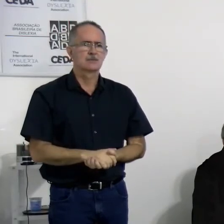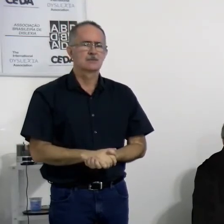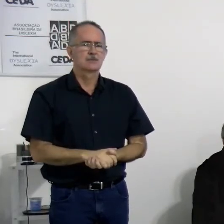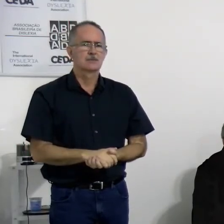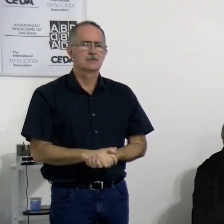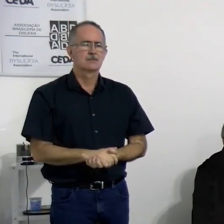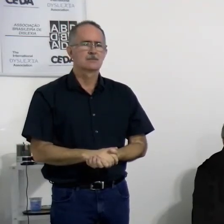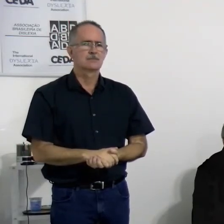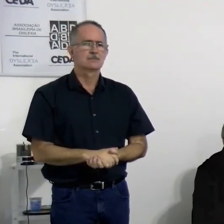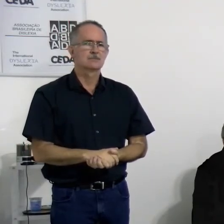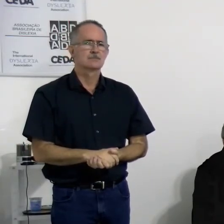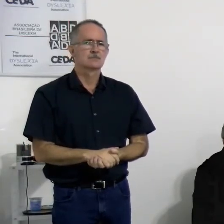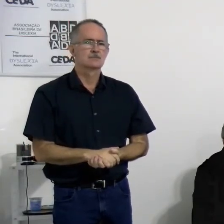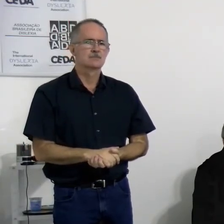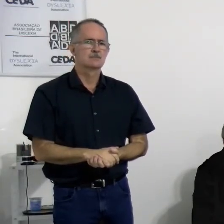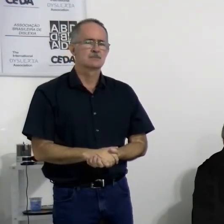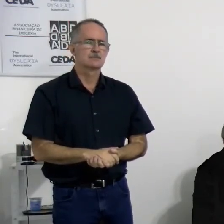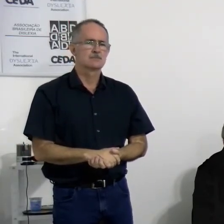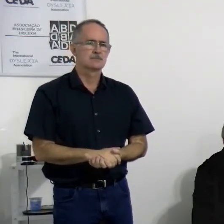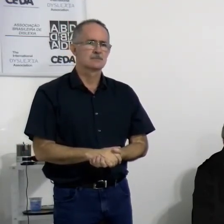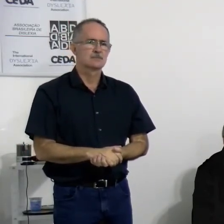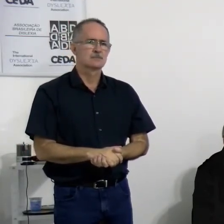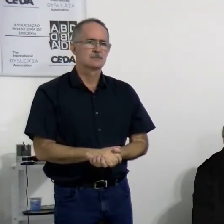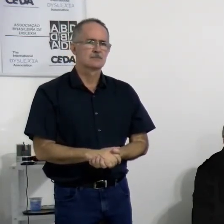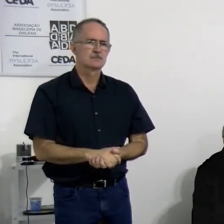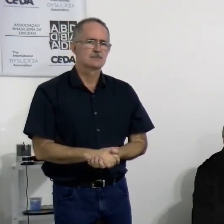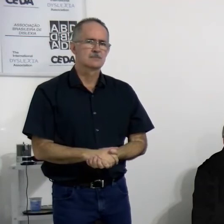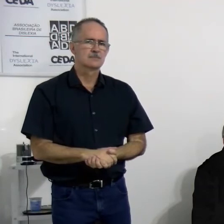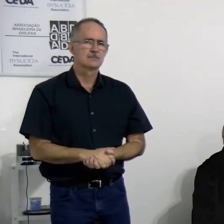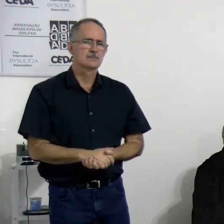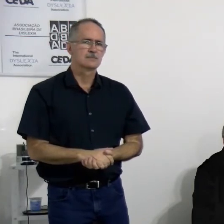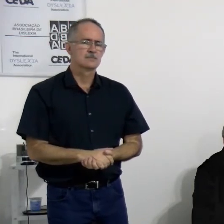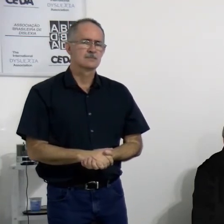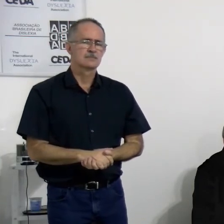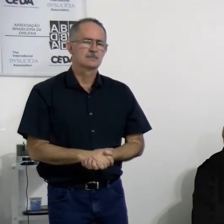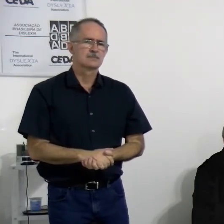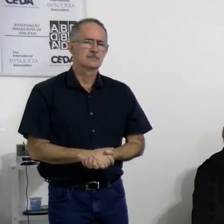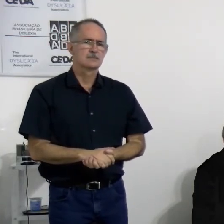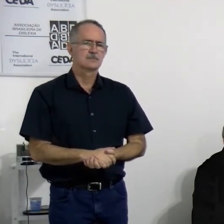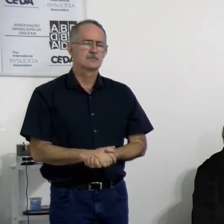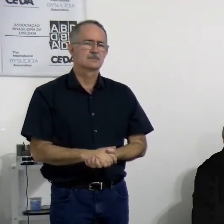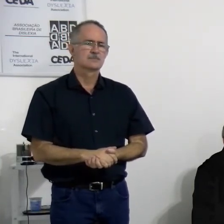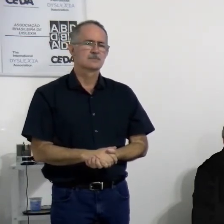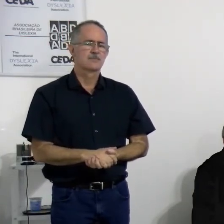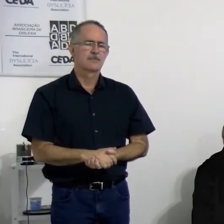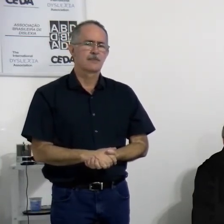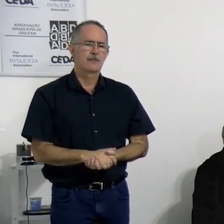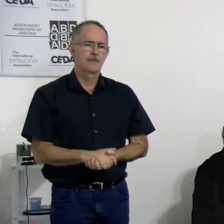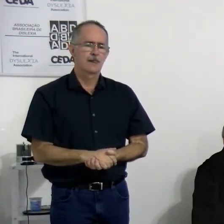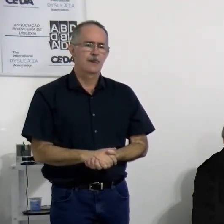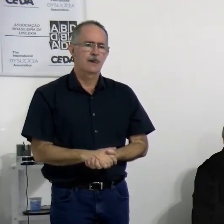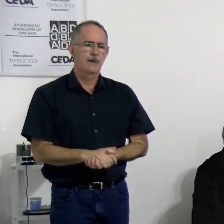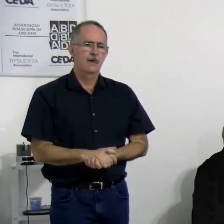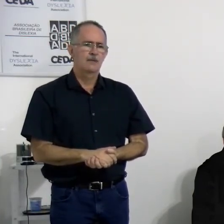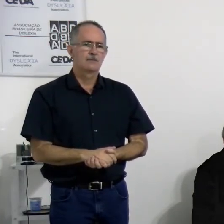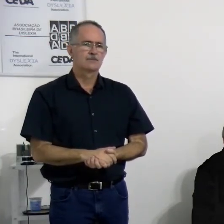we know about infant parent or infant caregiver relationships and how important they are